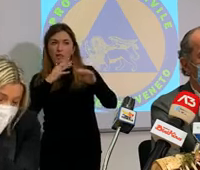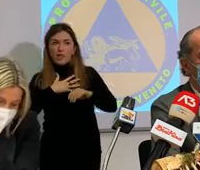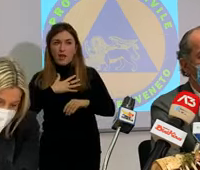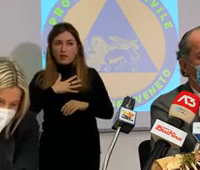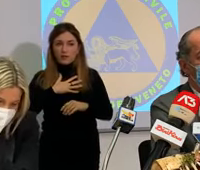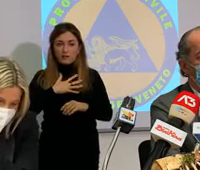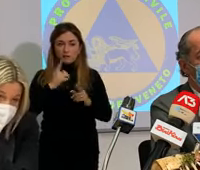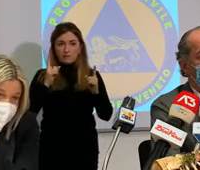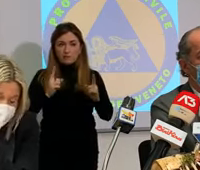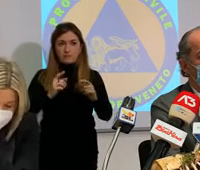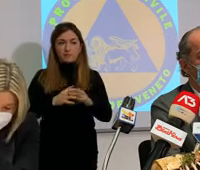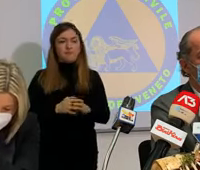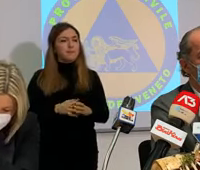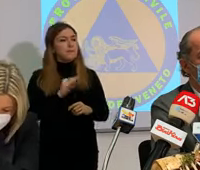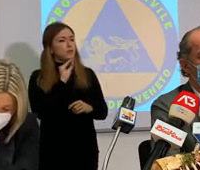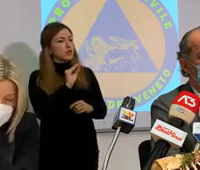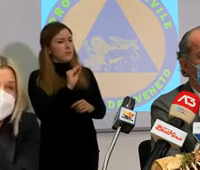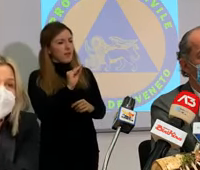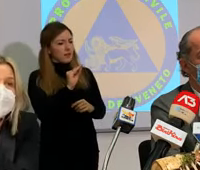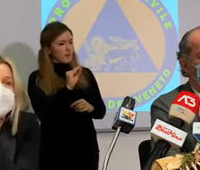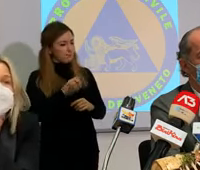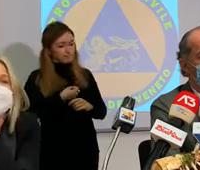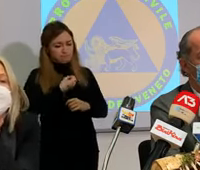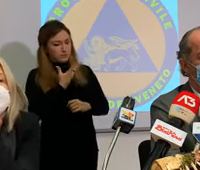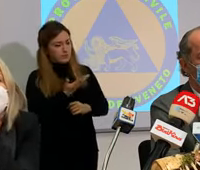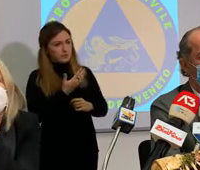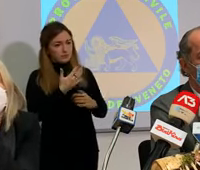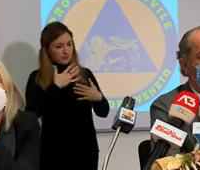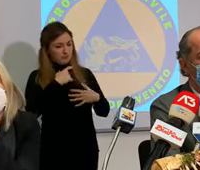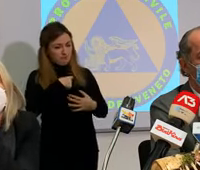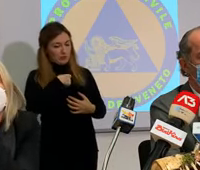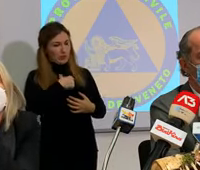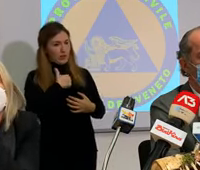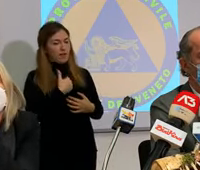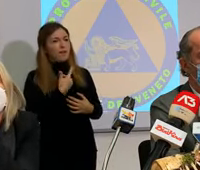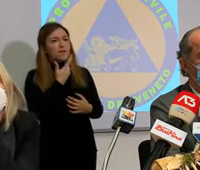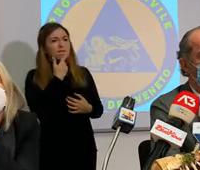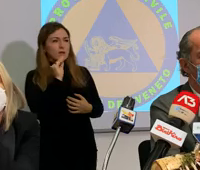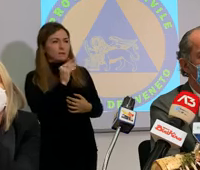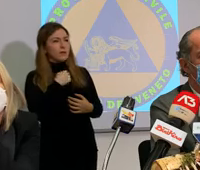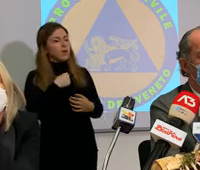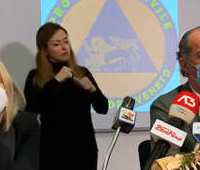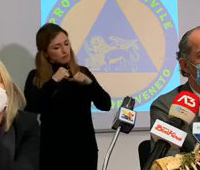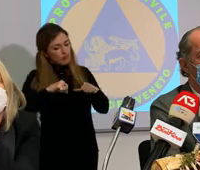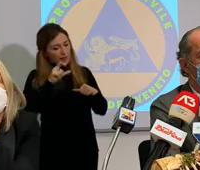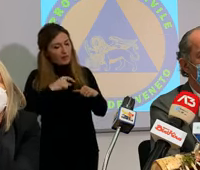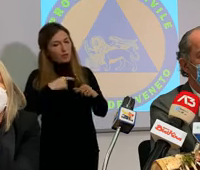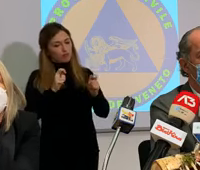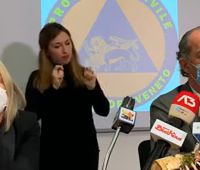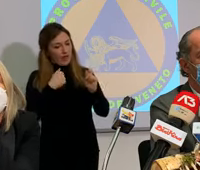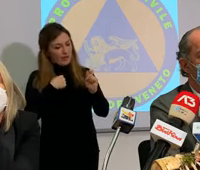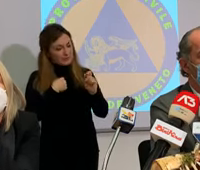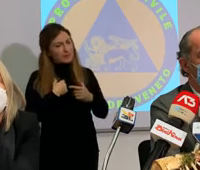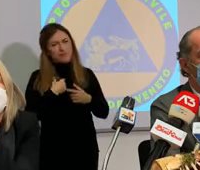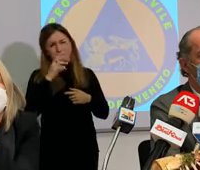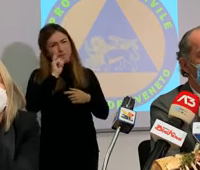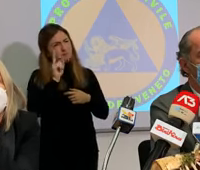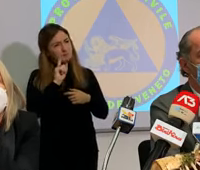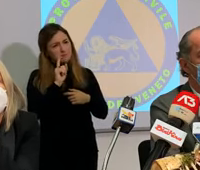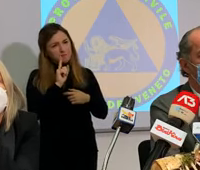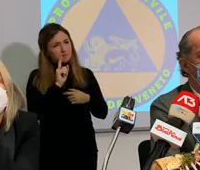le cose chiede una cosa di pancia premium personale io non riesco a capire da cittadini e da giornalista il perché di